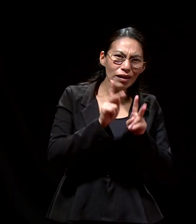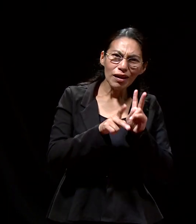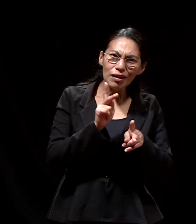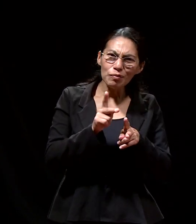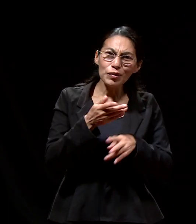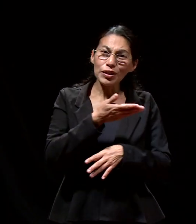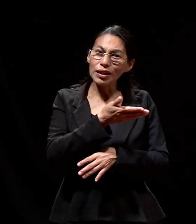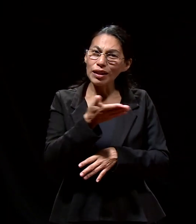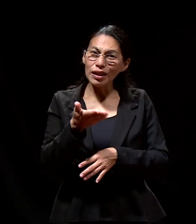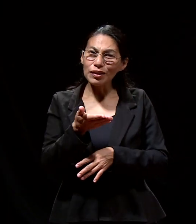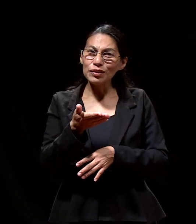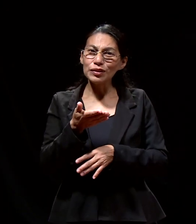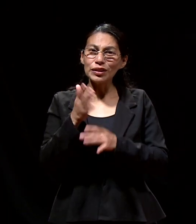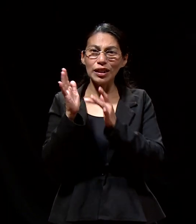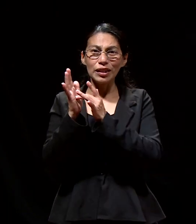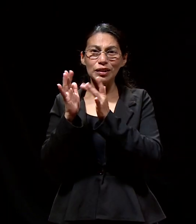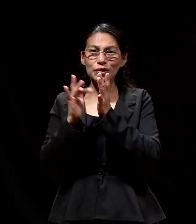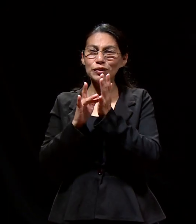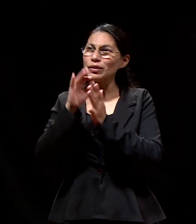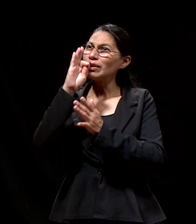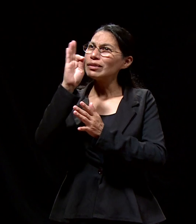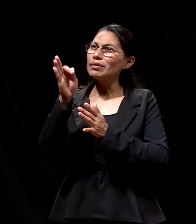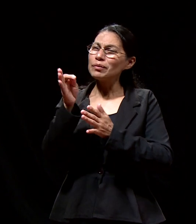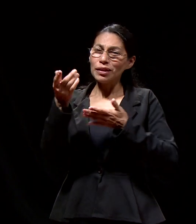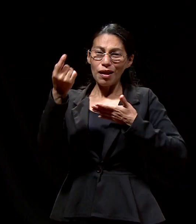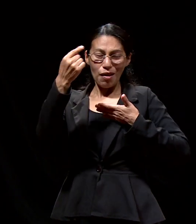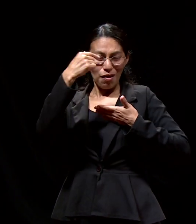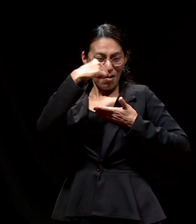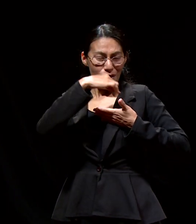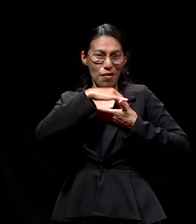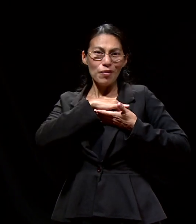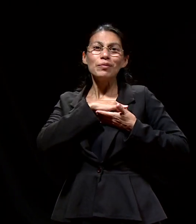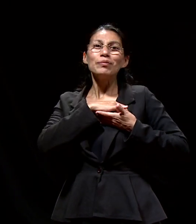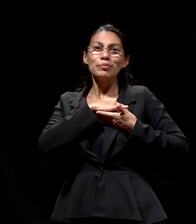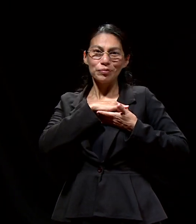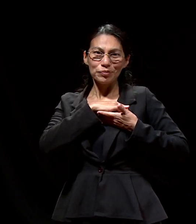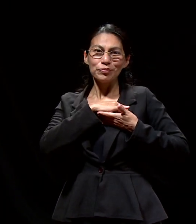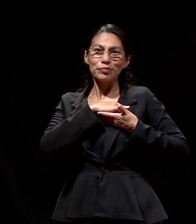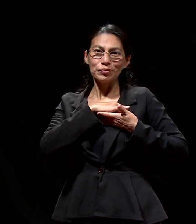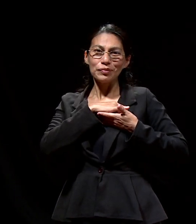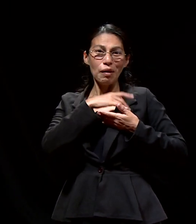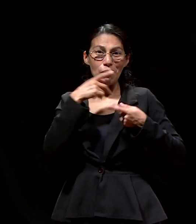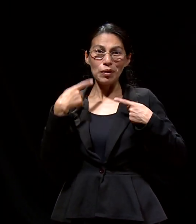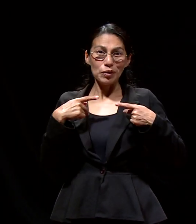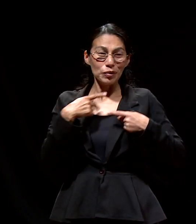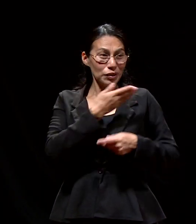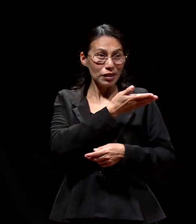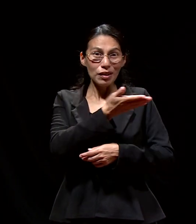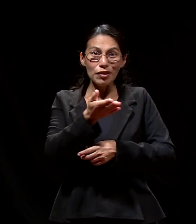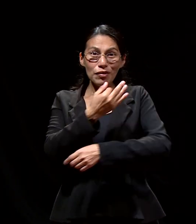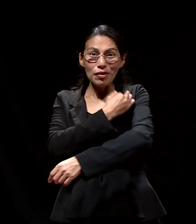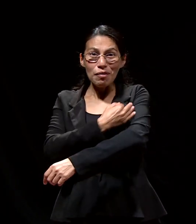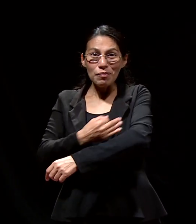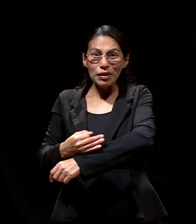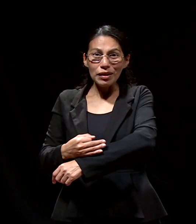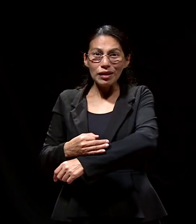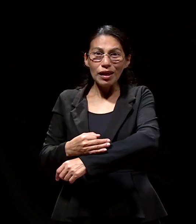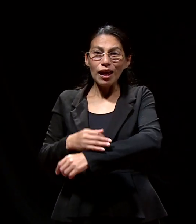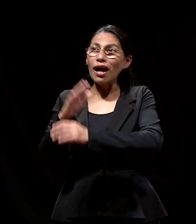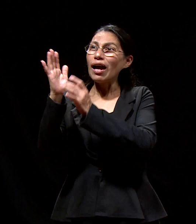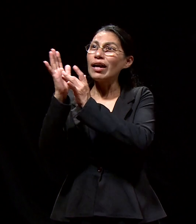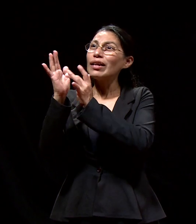en lo más íntimo de su corazón si hubo albergue en el corazón de ellos